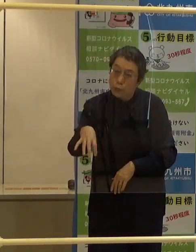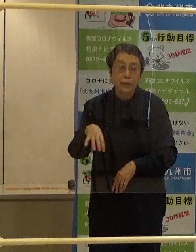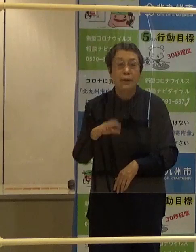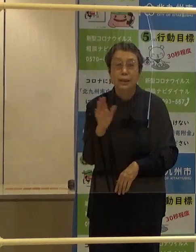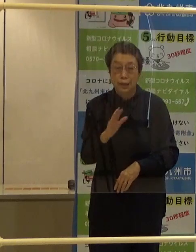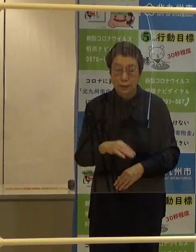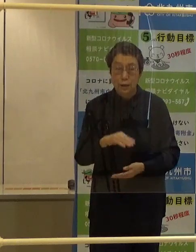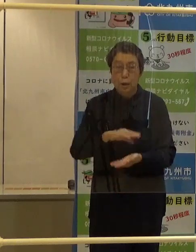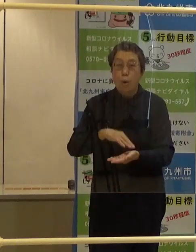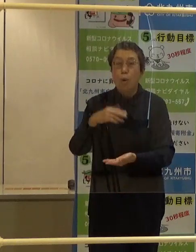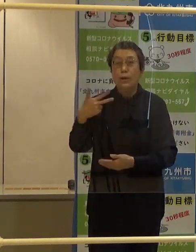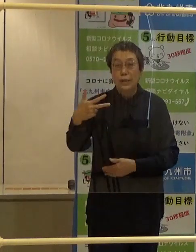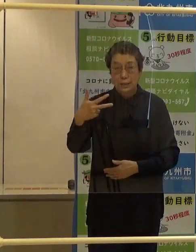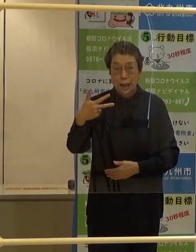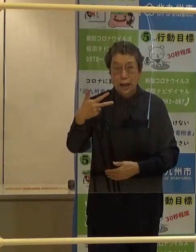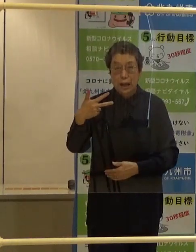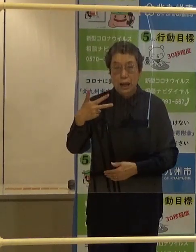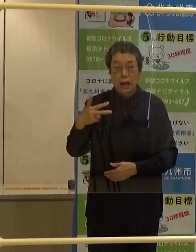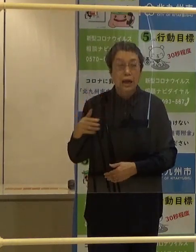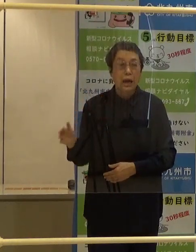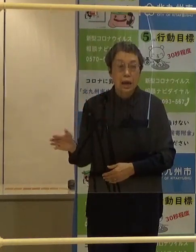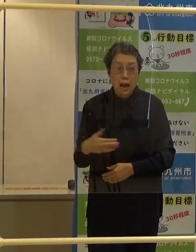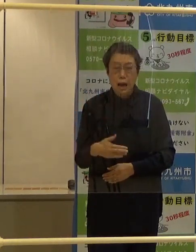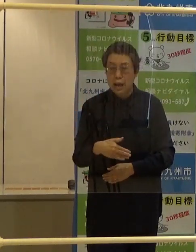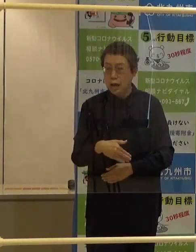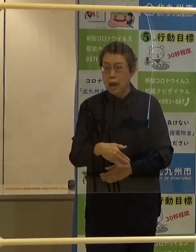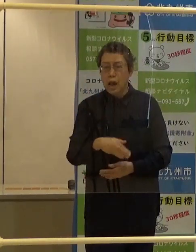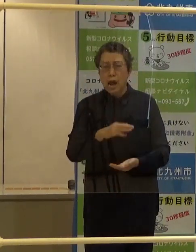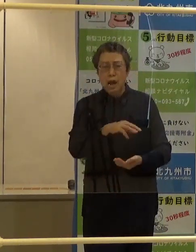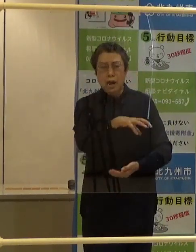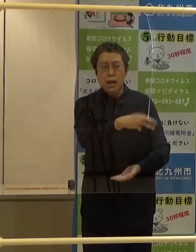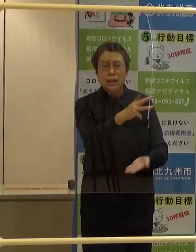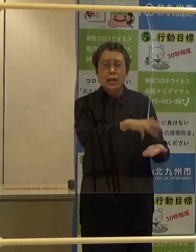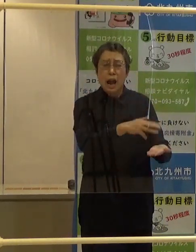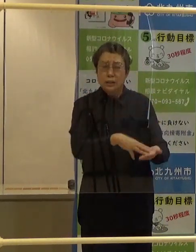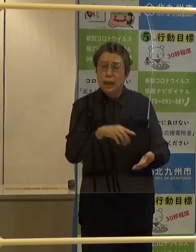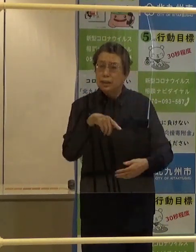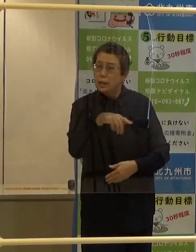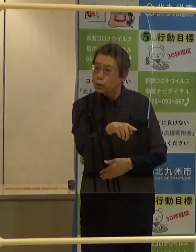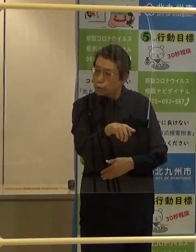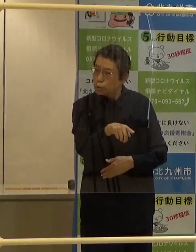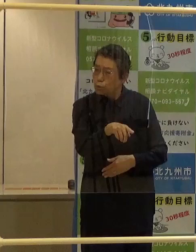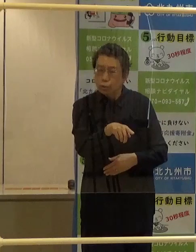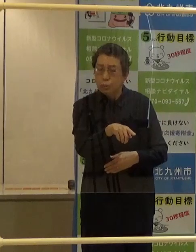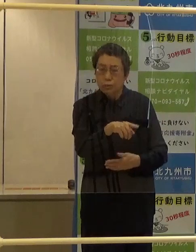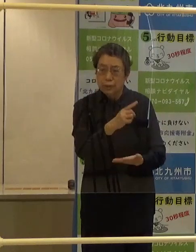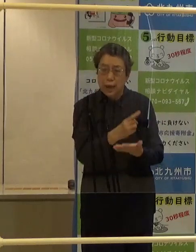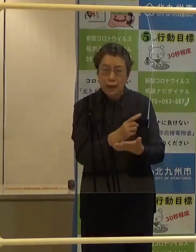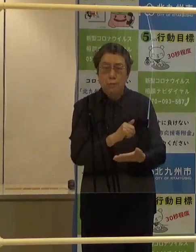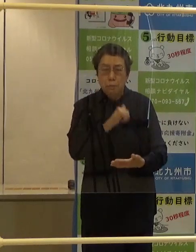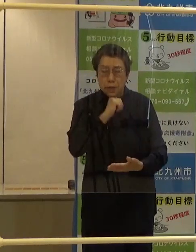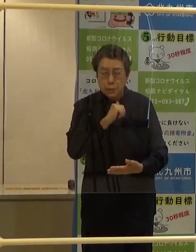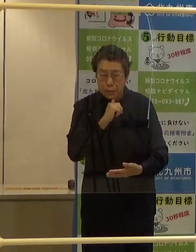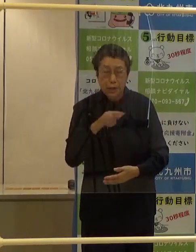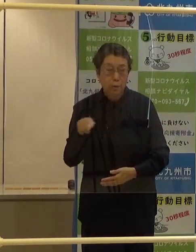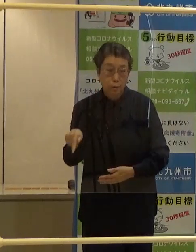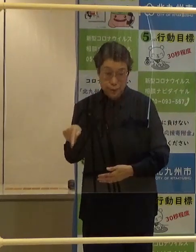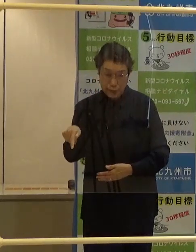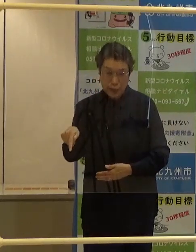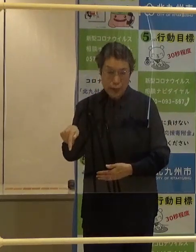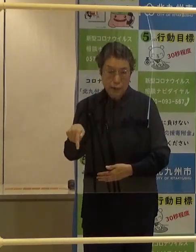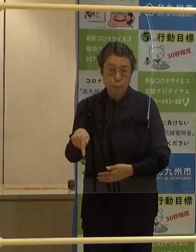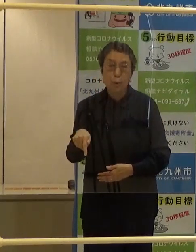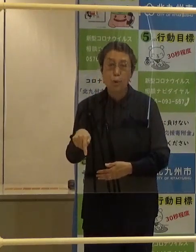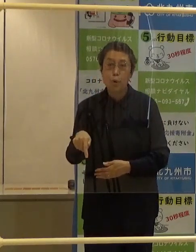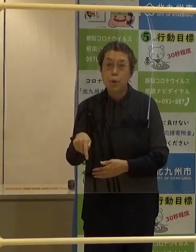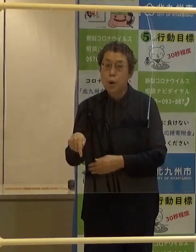ね、八幡まで行かずとも国の方で PCR センターができないだろうかという